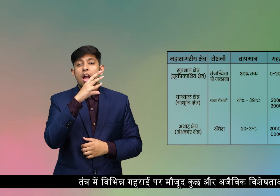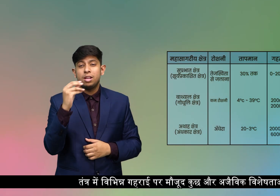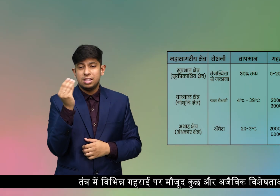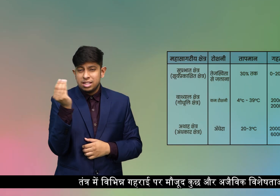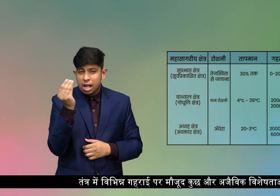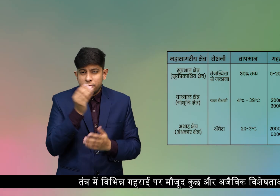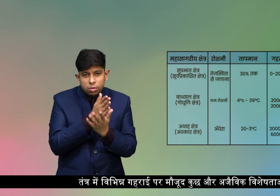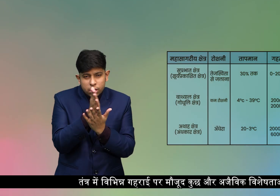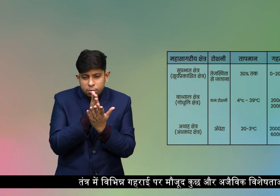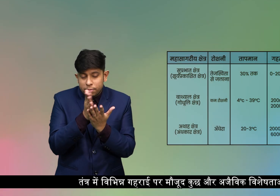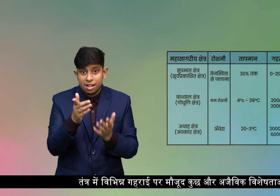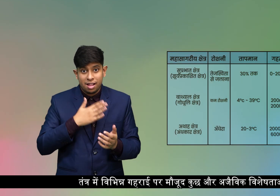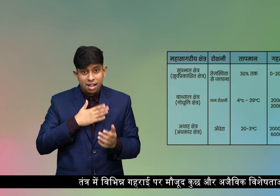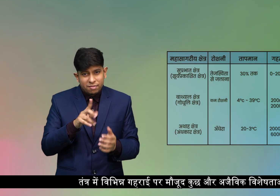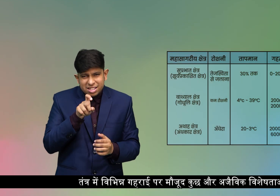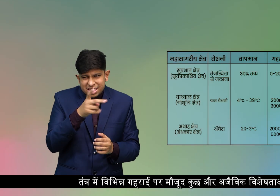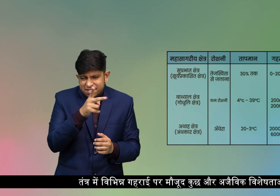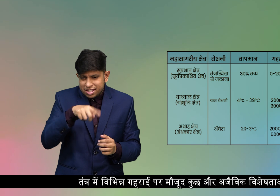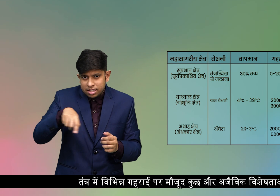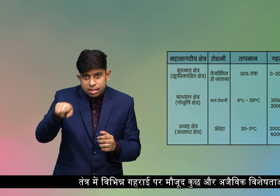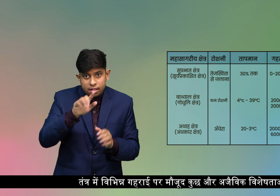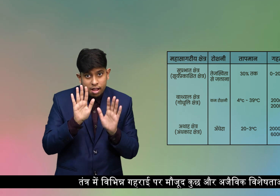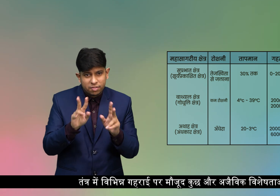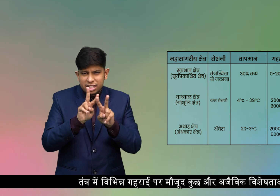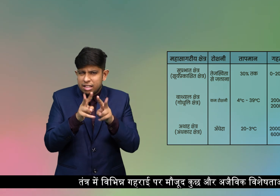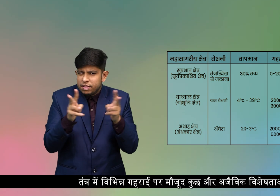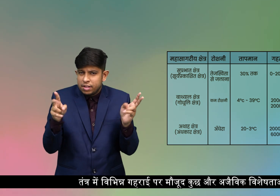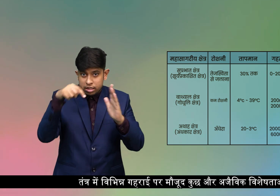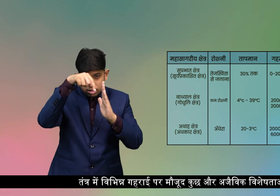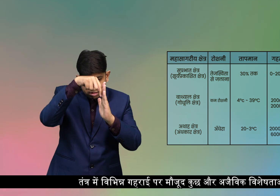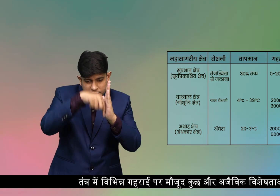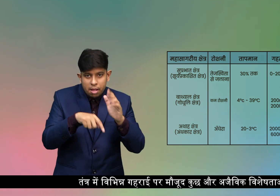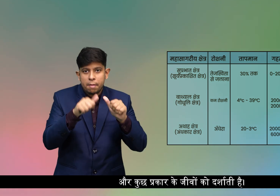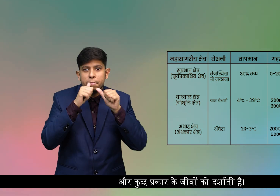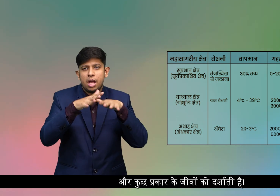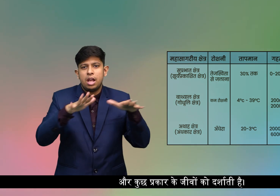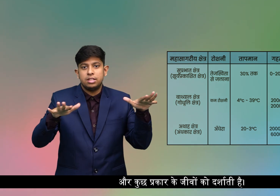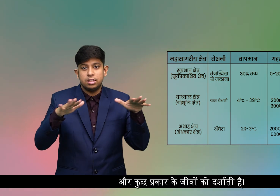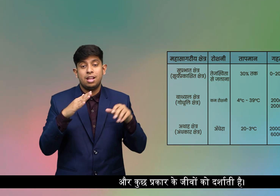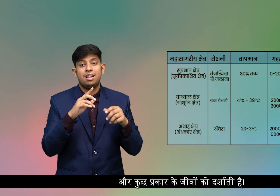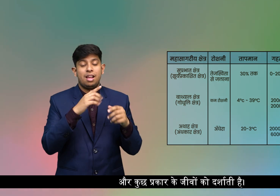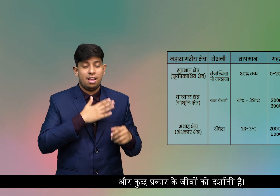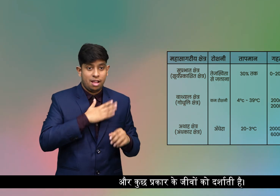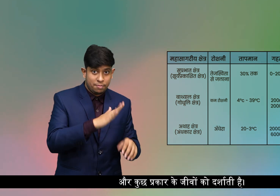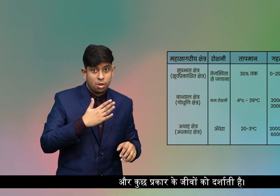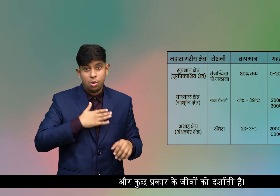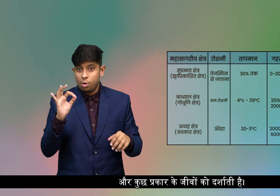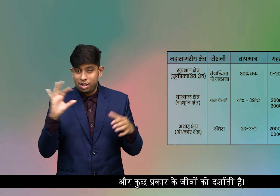तंत्र में विभिन्न गहराई पर मौजूद कुछ और अजैविक विशेषताओं और कुछ प्रकार के जीवों को दर्शाती